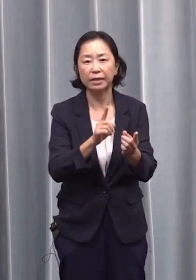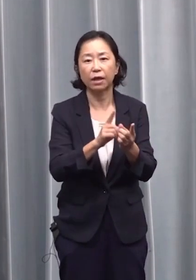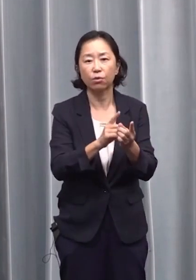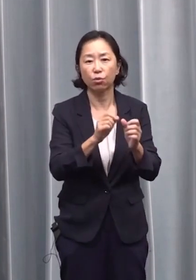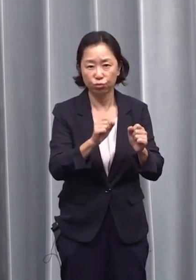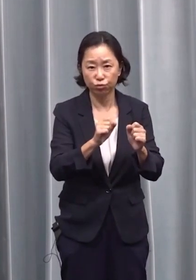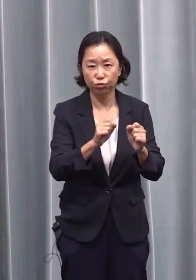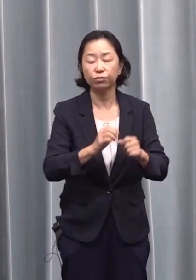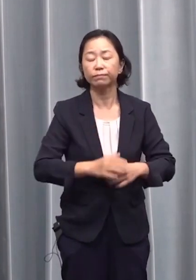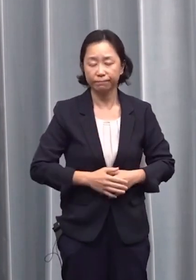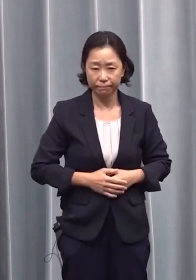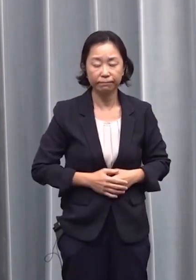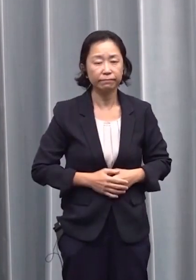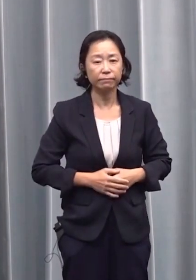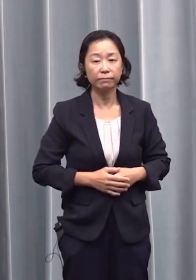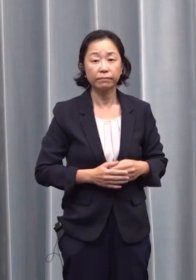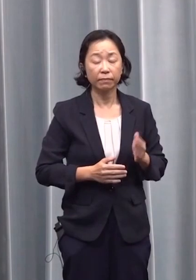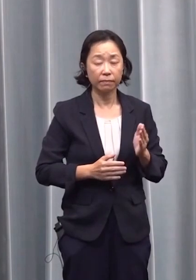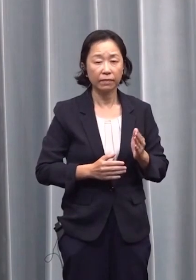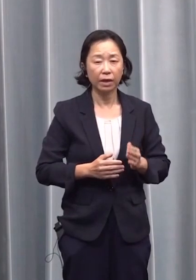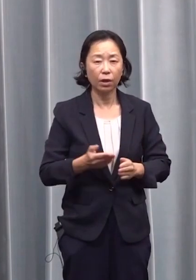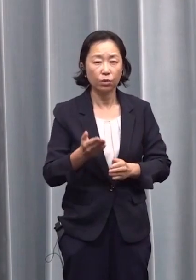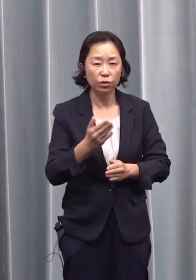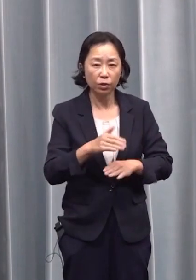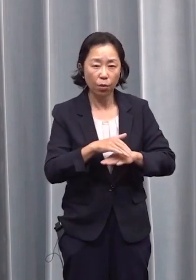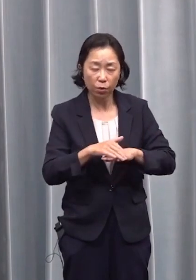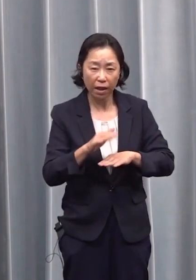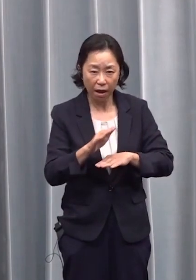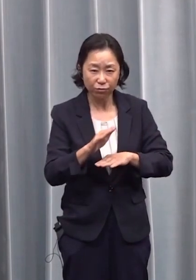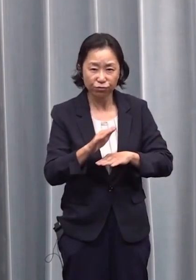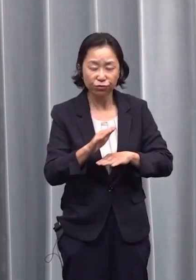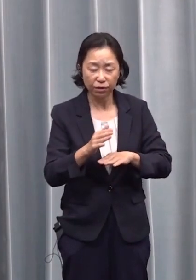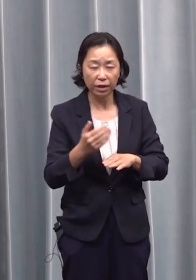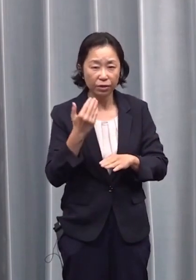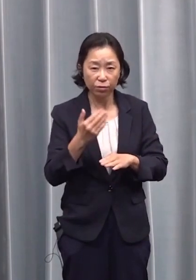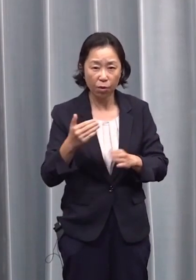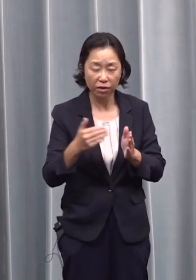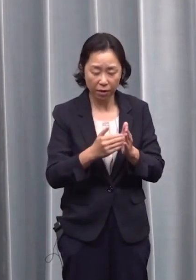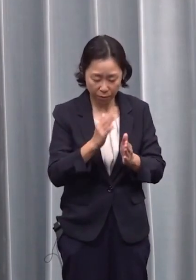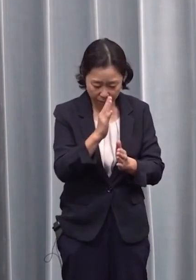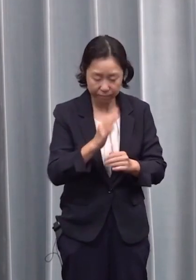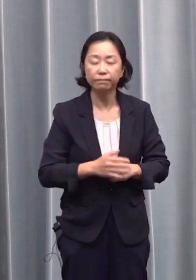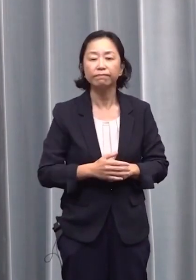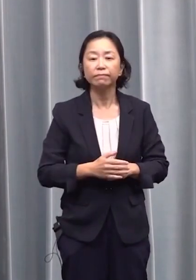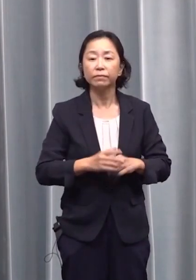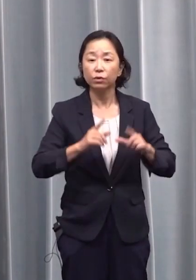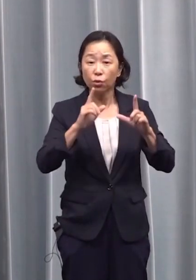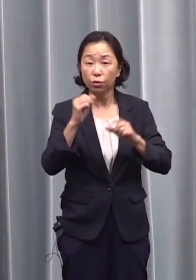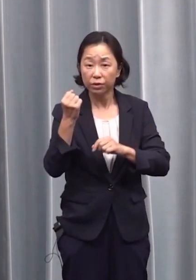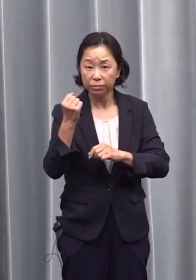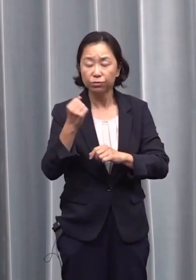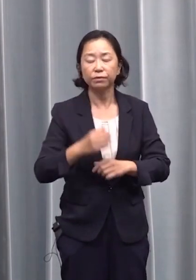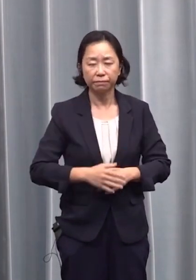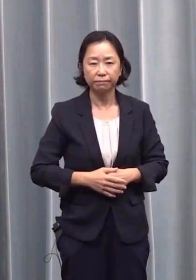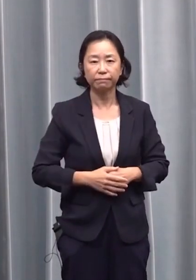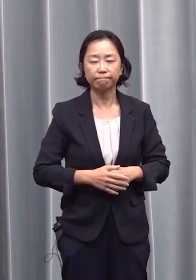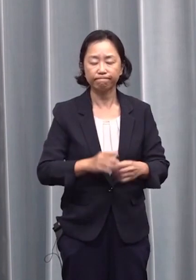。 申し訳ありません、次の予定がございますので 最後です、ね、はい、関連で持つ続きです。適切に対応すべ